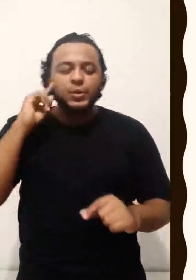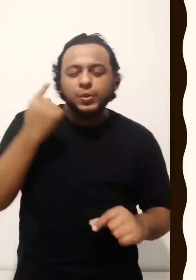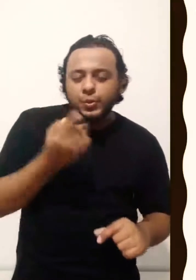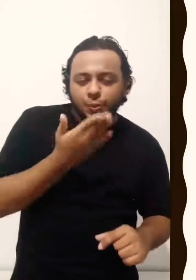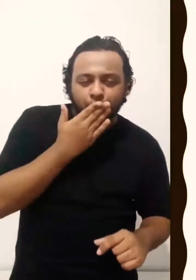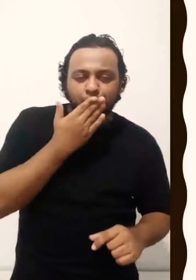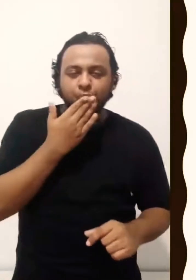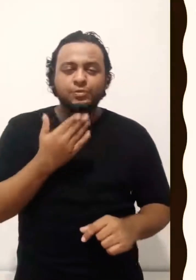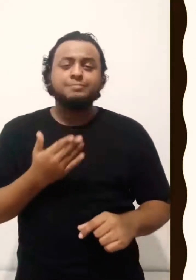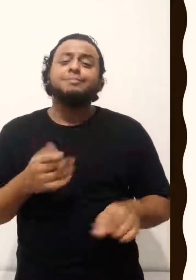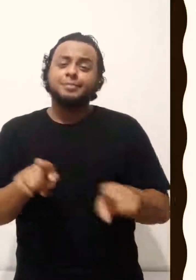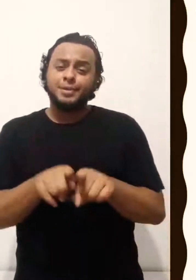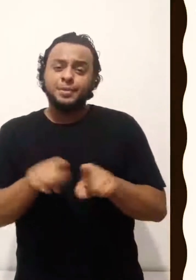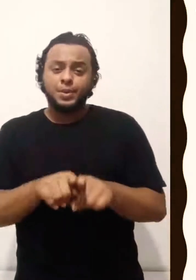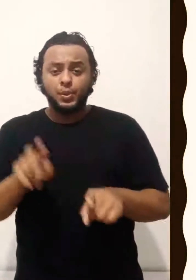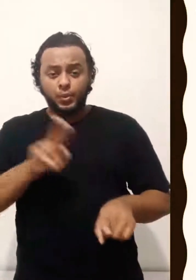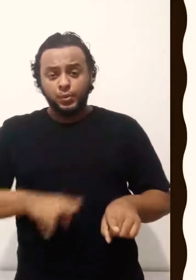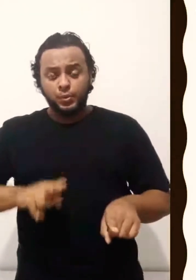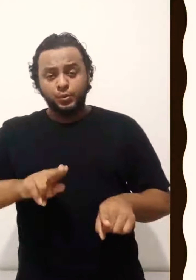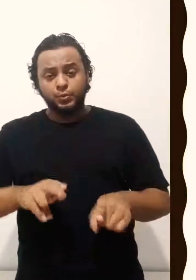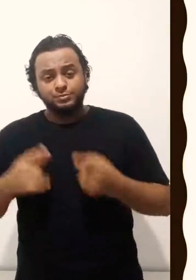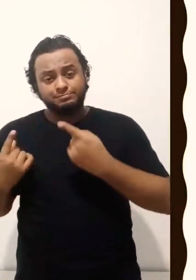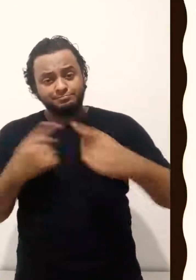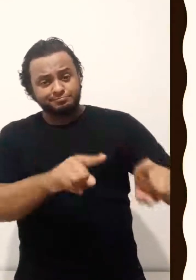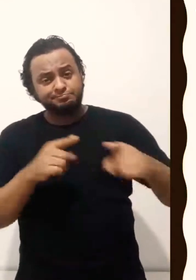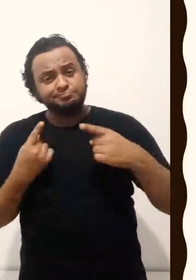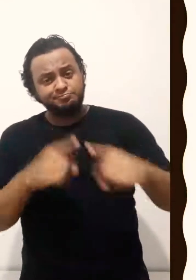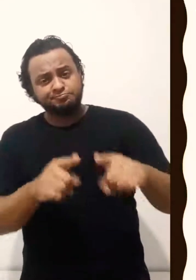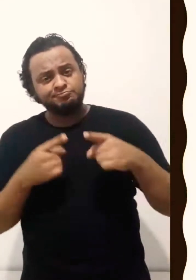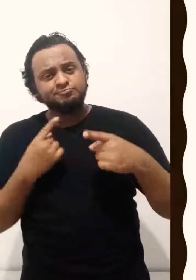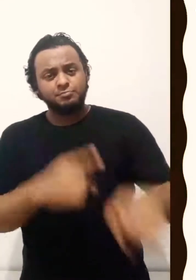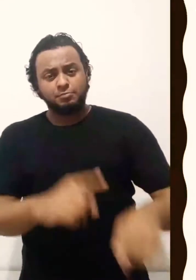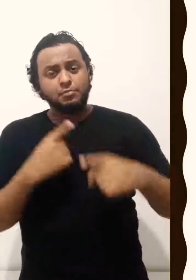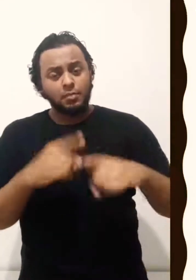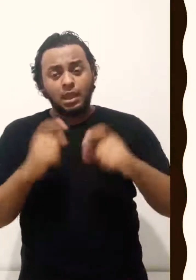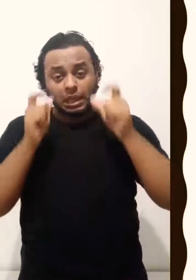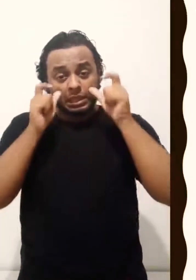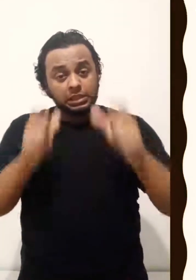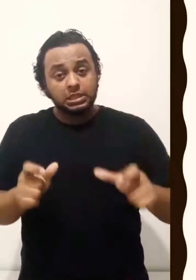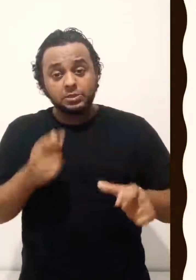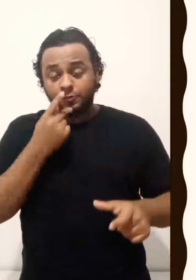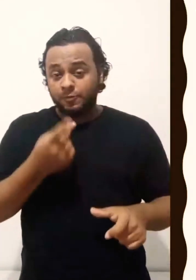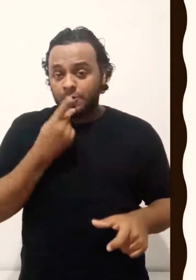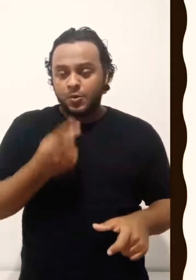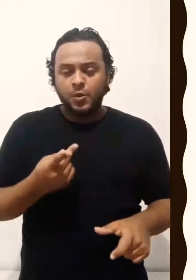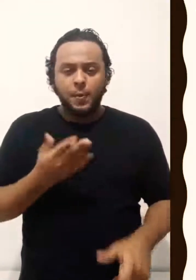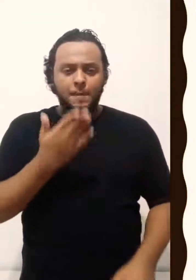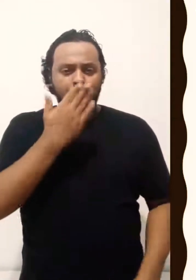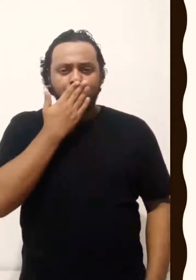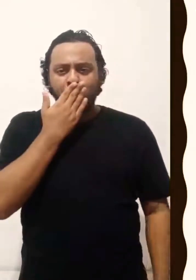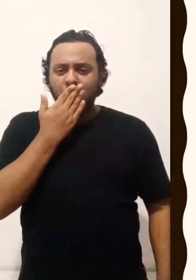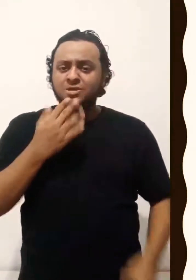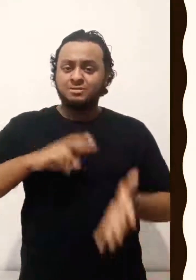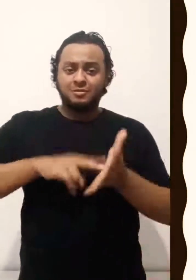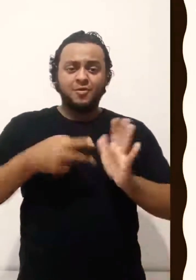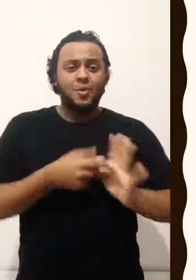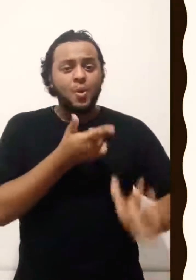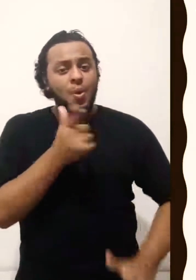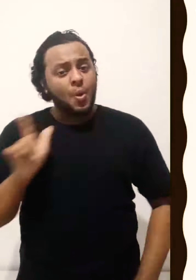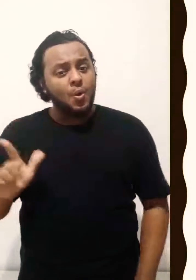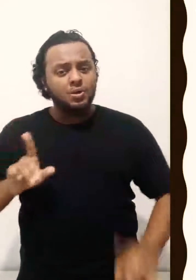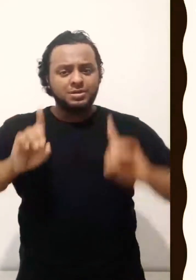mudinho, e muitas vezes utilizam até termos pejorativos. É interessante dizer que a mudez é uma